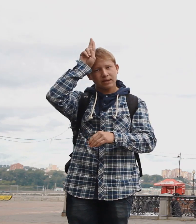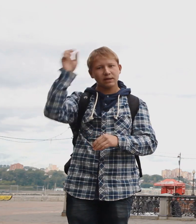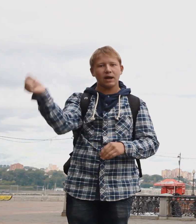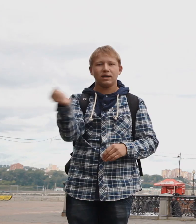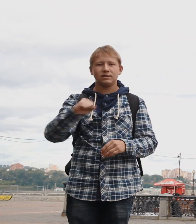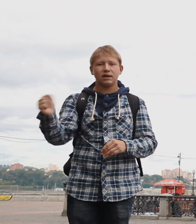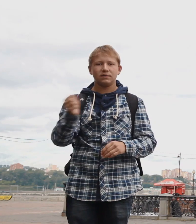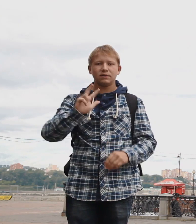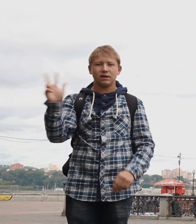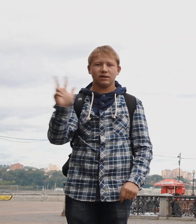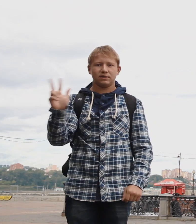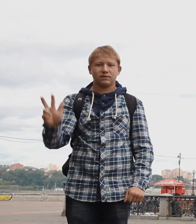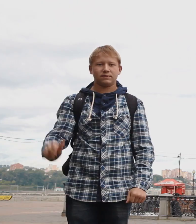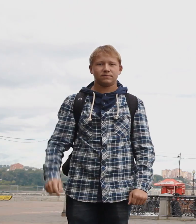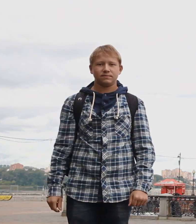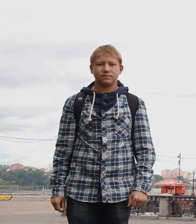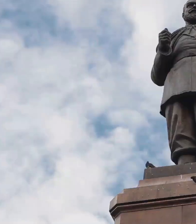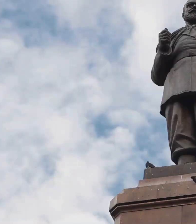императора Александра III.